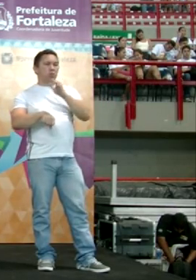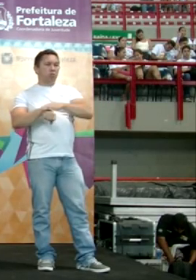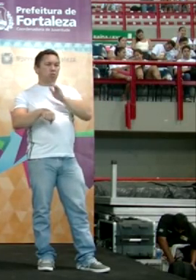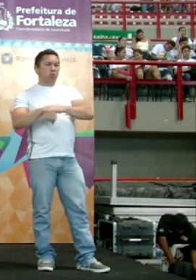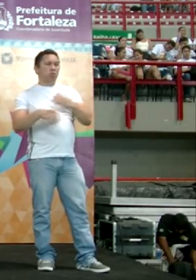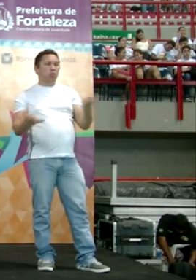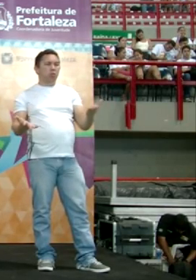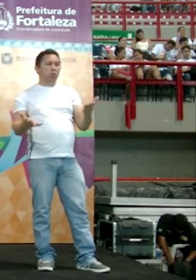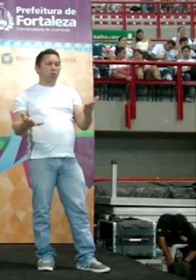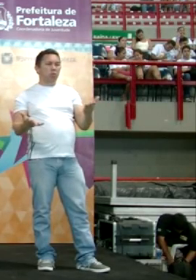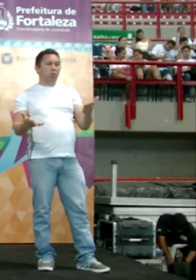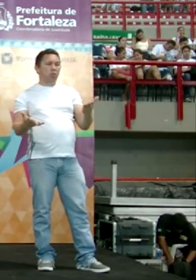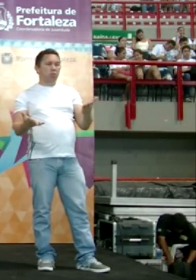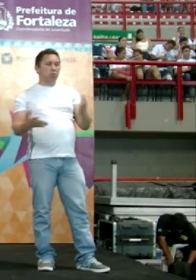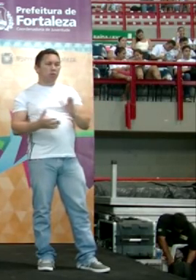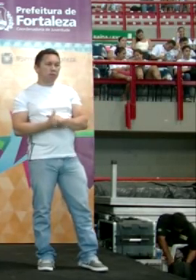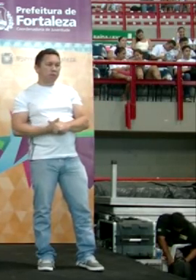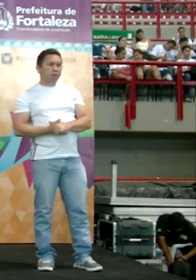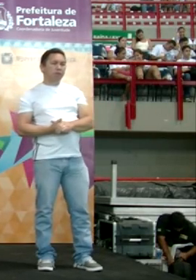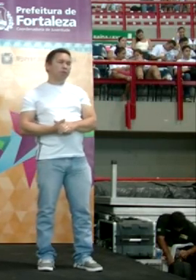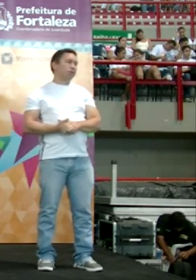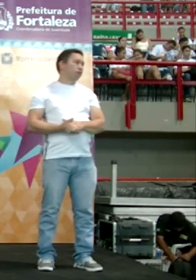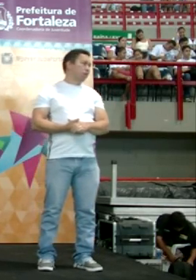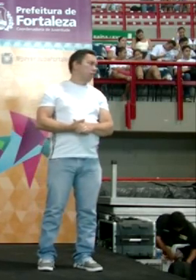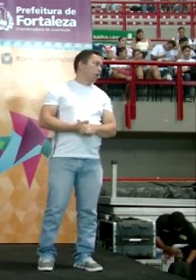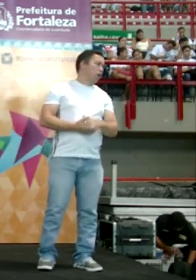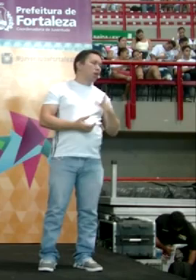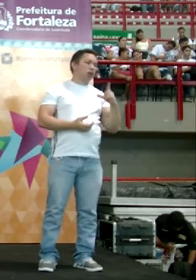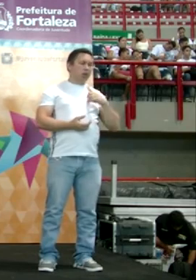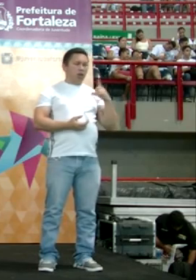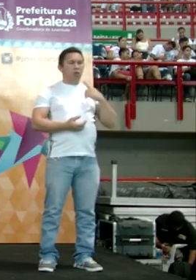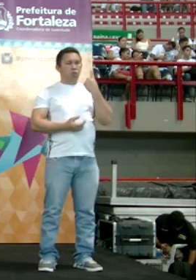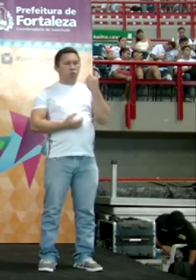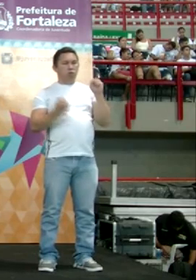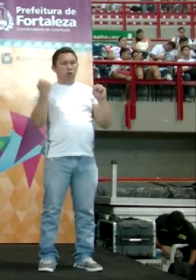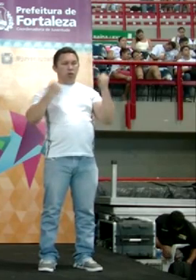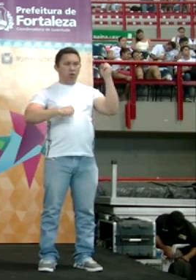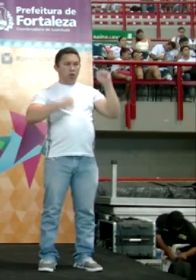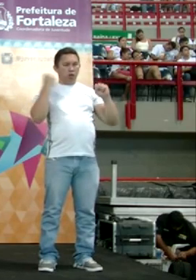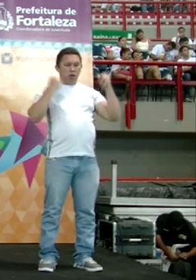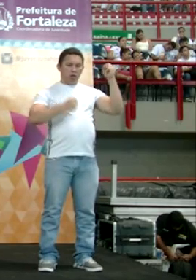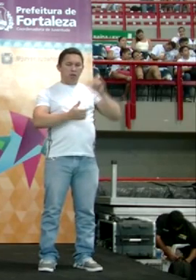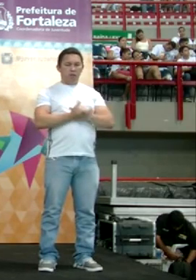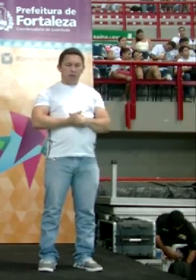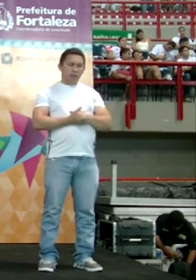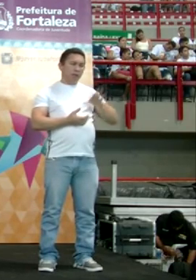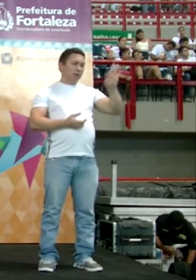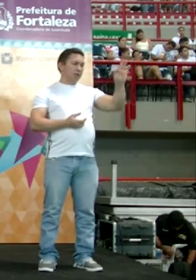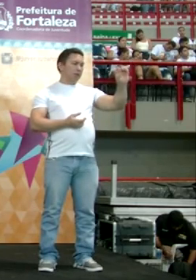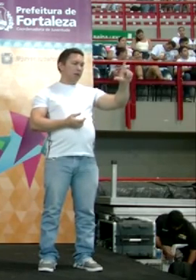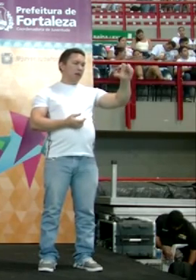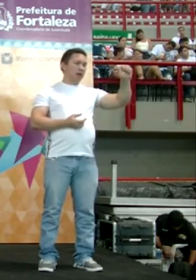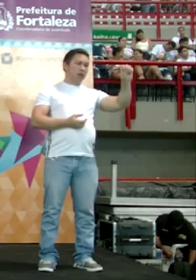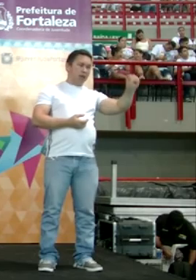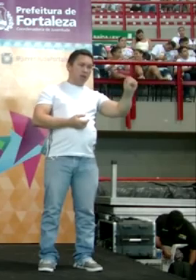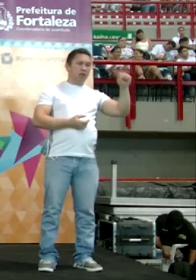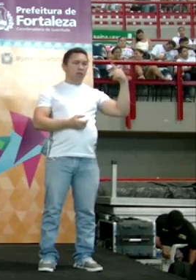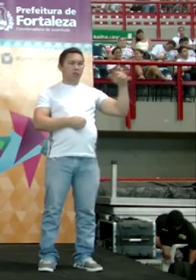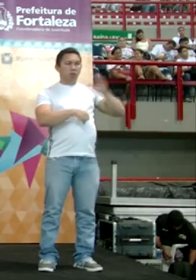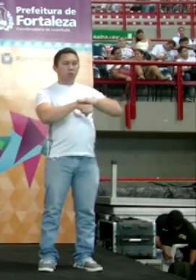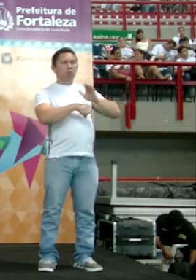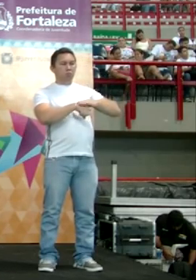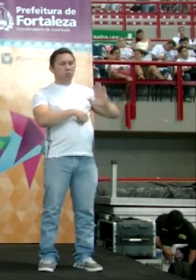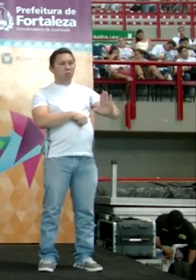a ampliação da energia solar, tá? Existe uma empresa chamada de Tesla, que essa empresa